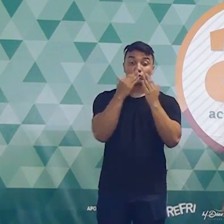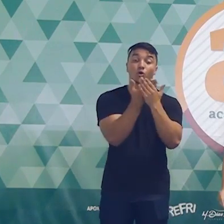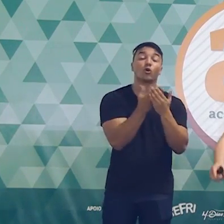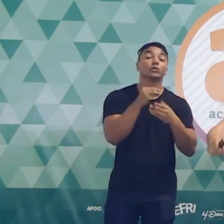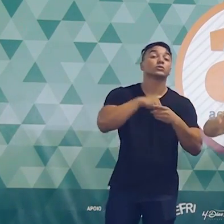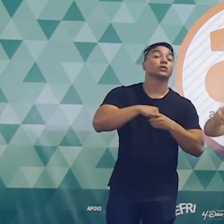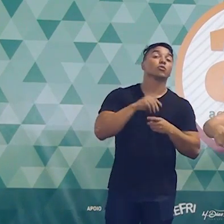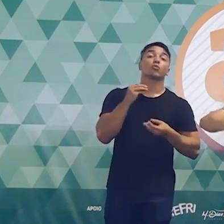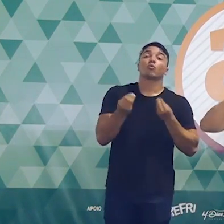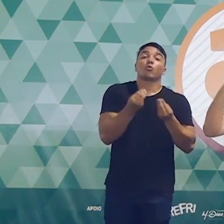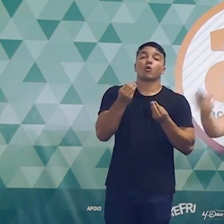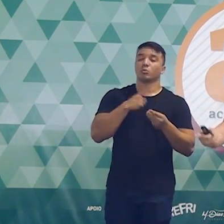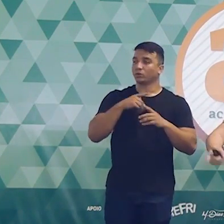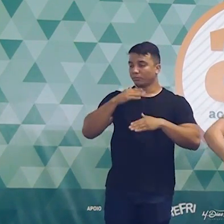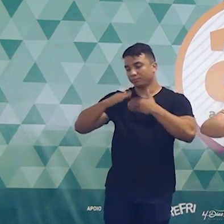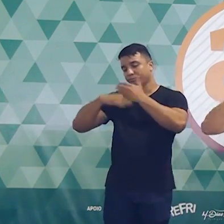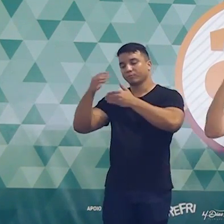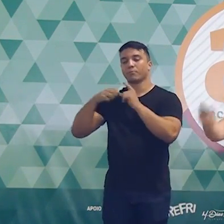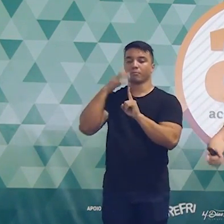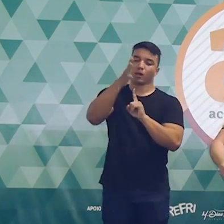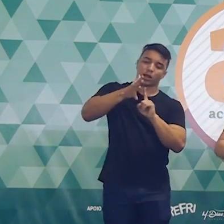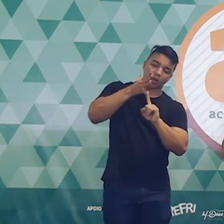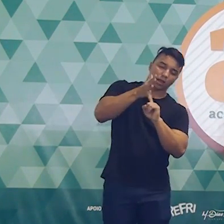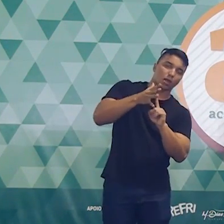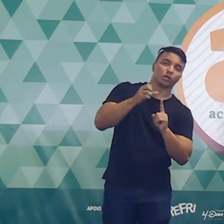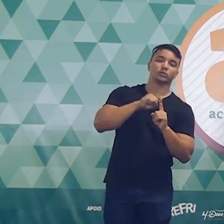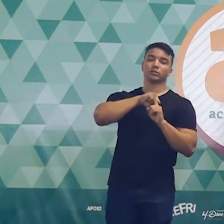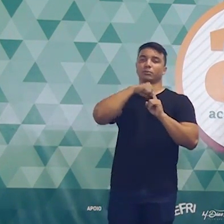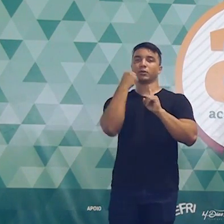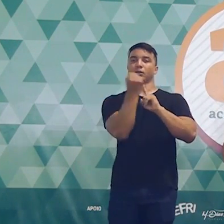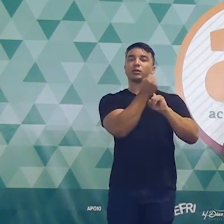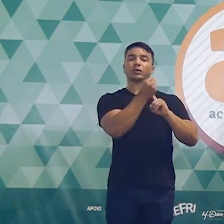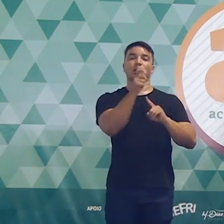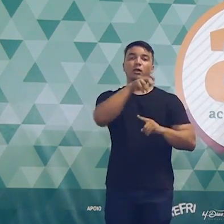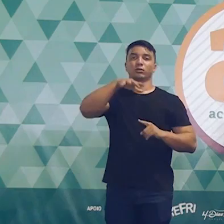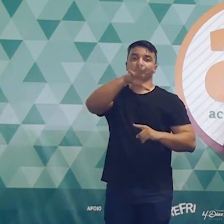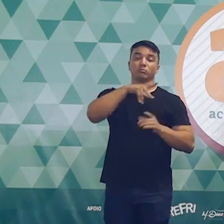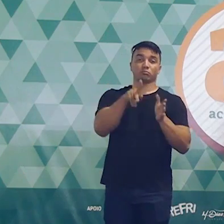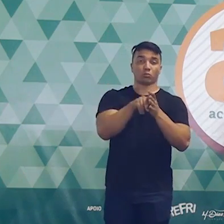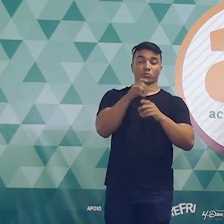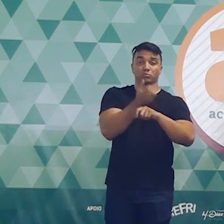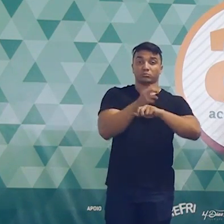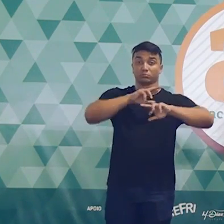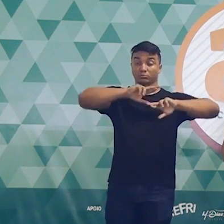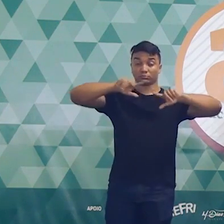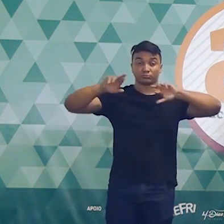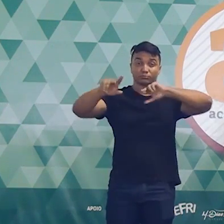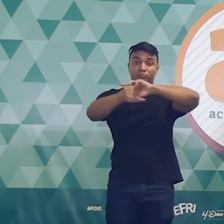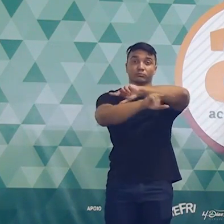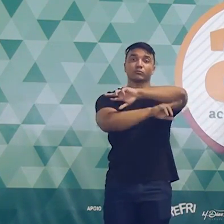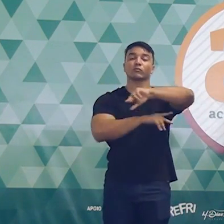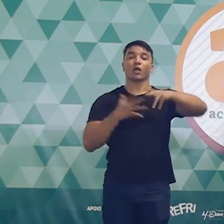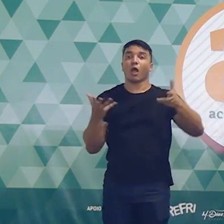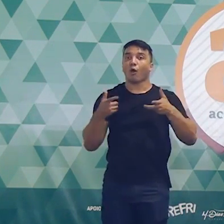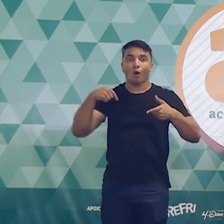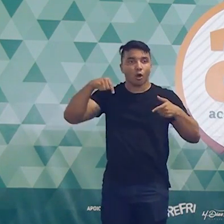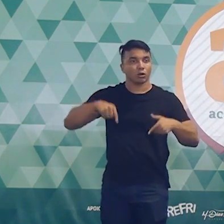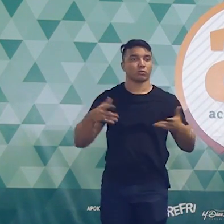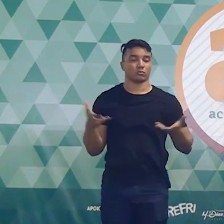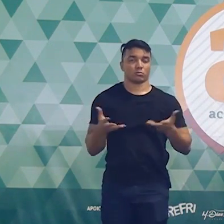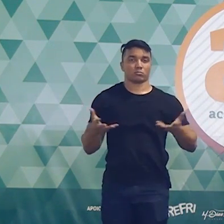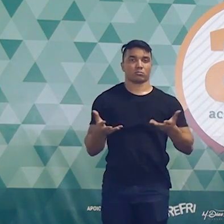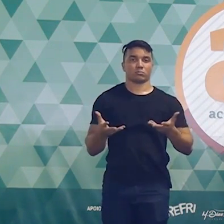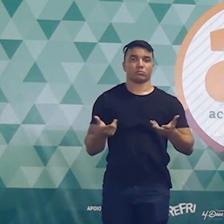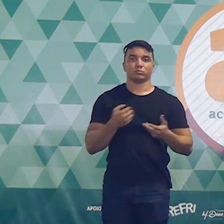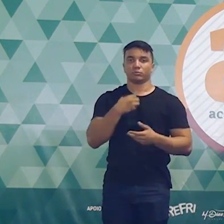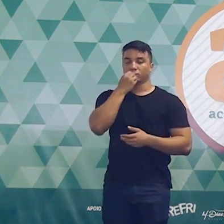escola. Escolas desenvolvem mais palestras, mais seminários, mais eventos multidisciplinares como este que nós estamos tendo aqui hoje,